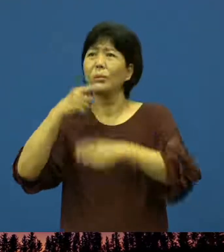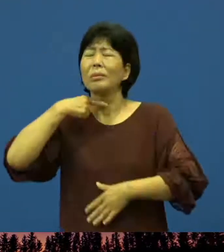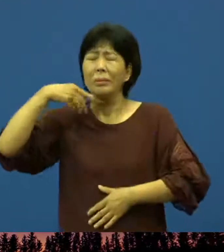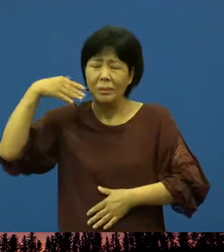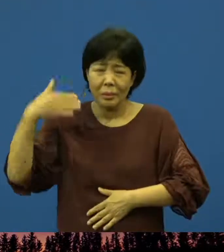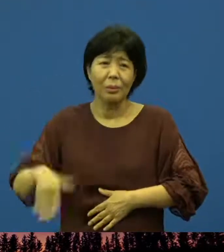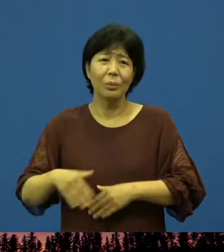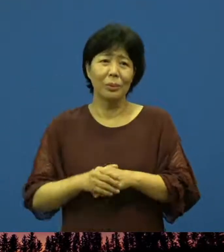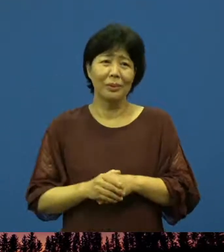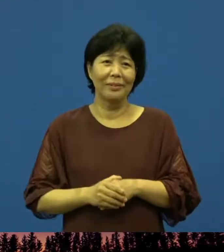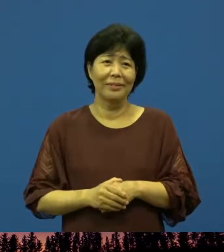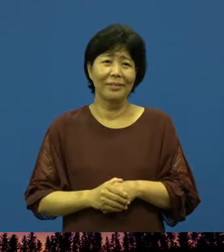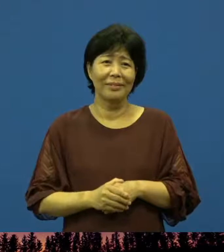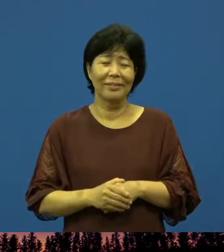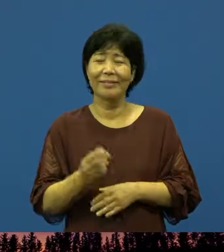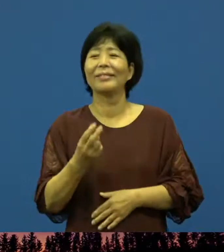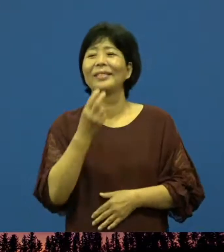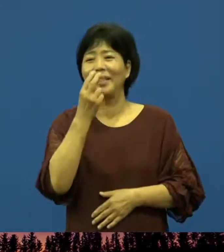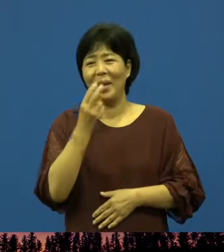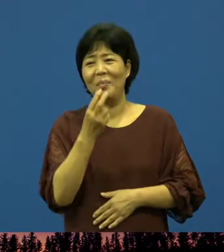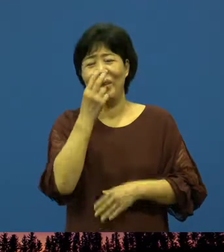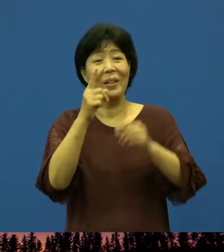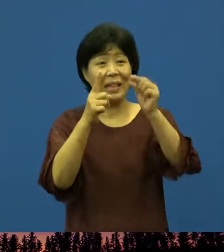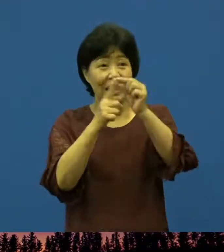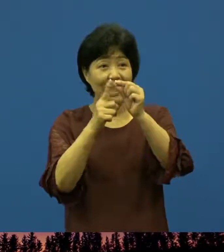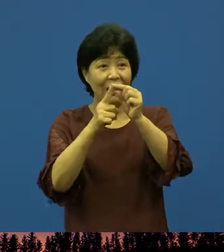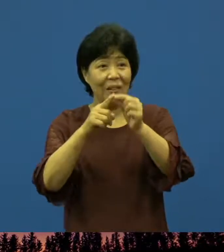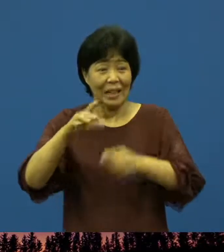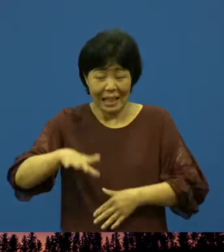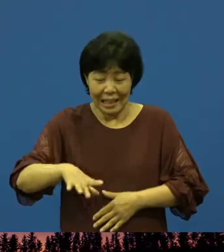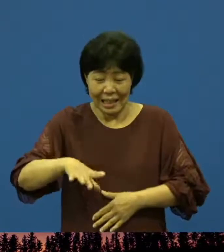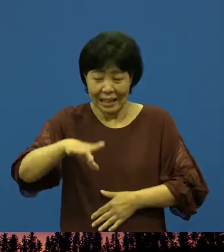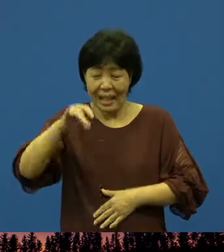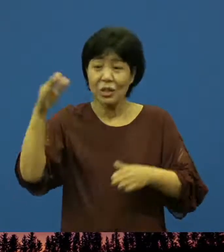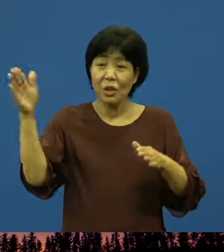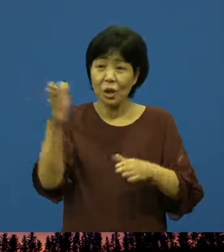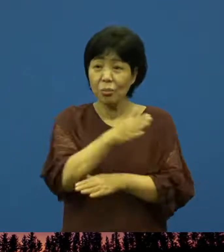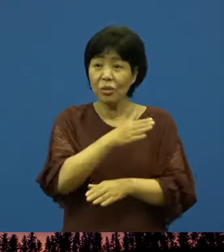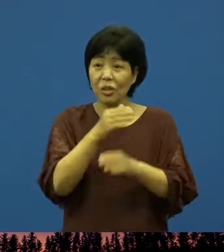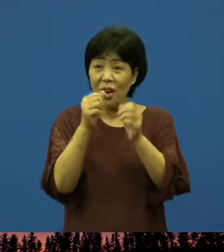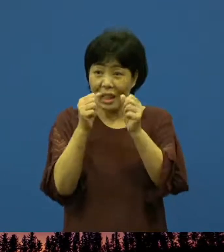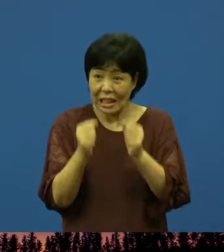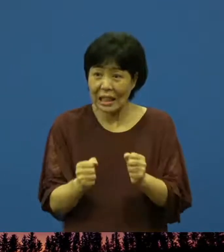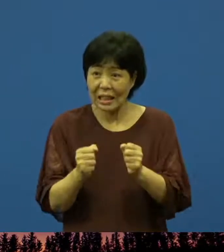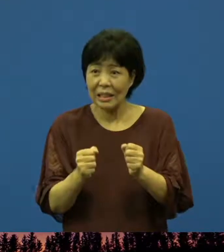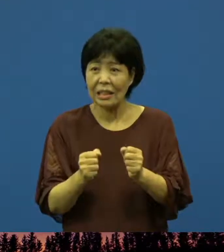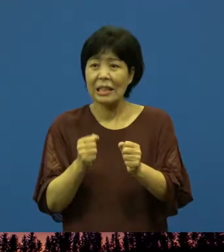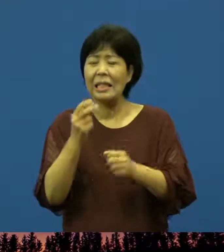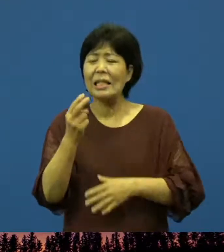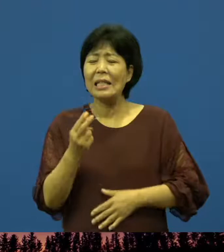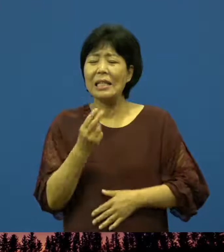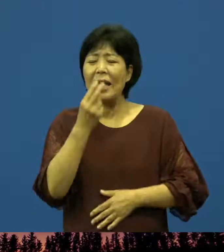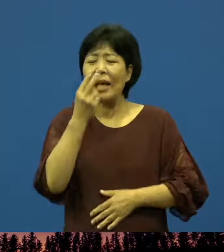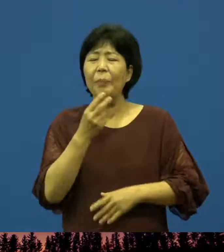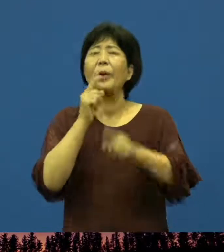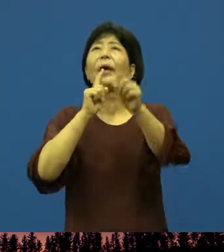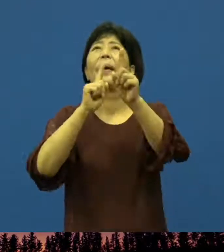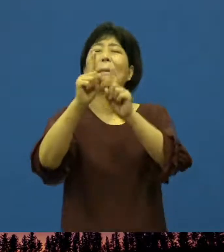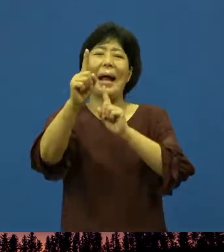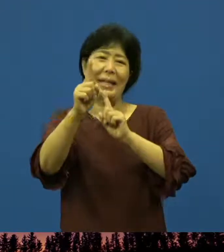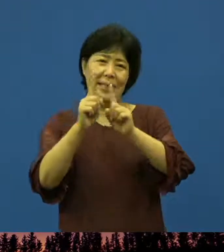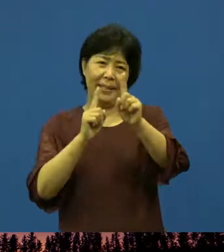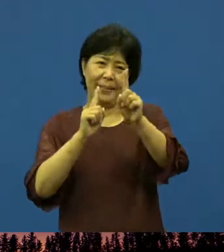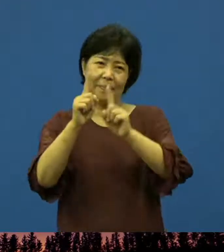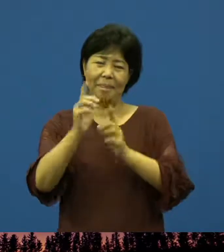안에 생명이라는 단어에 집중하고 있습니다. 태초부터 있는 생명의 말씀. 그러니까 우리가 말씀을 들을 때 이